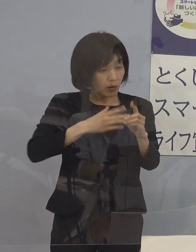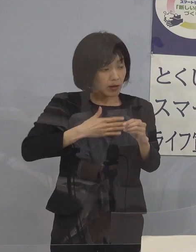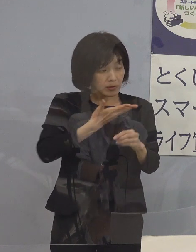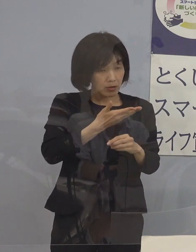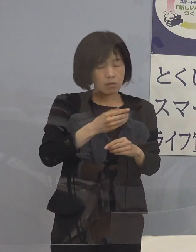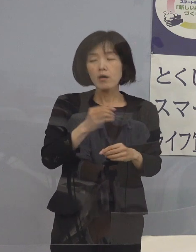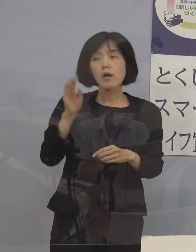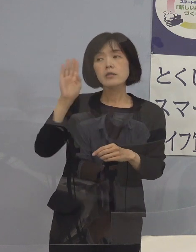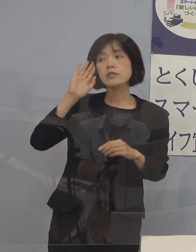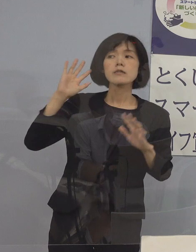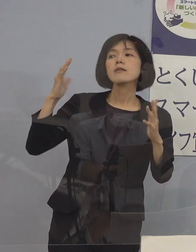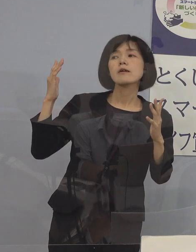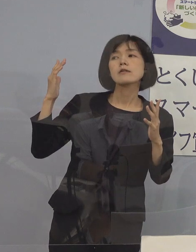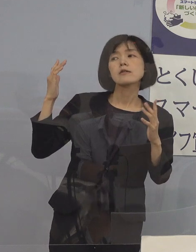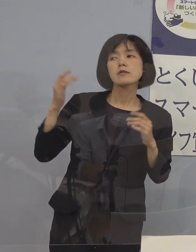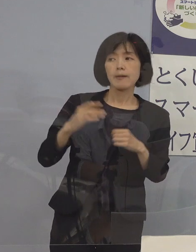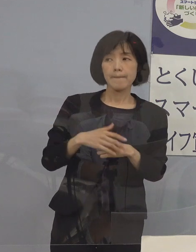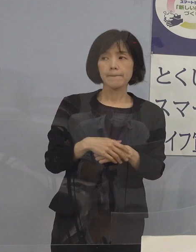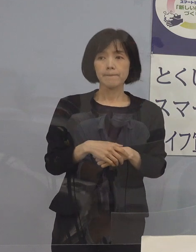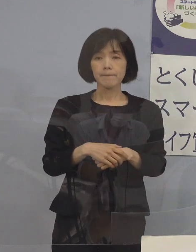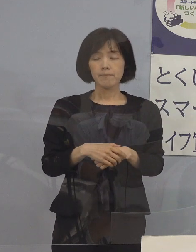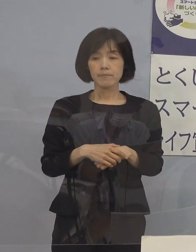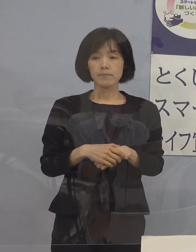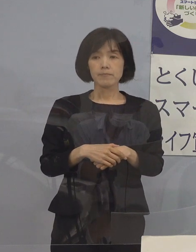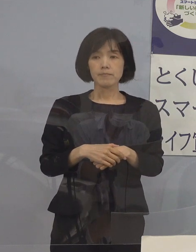ところは特に聞いていません。